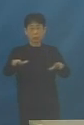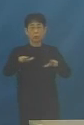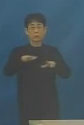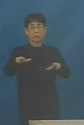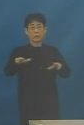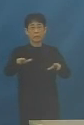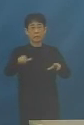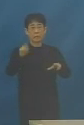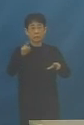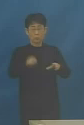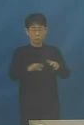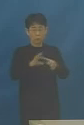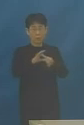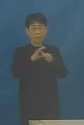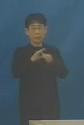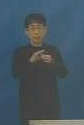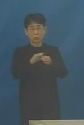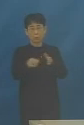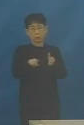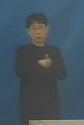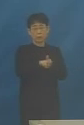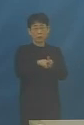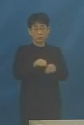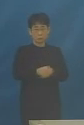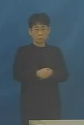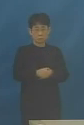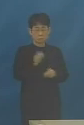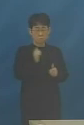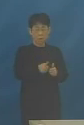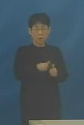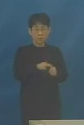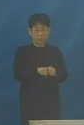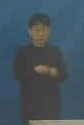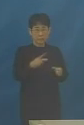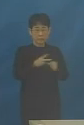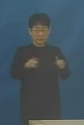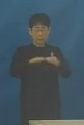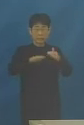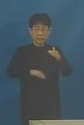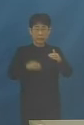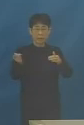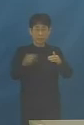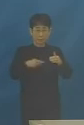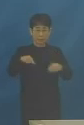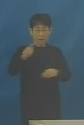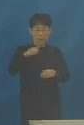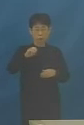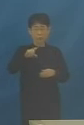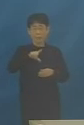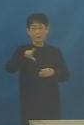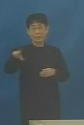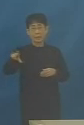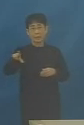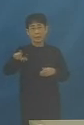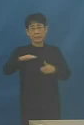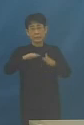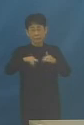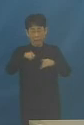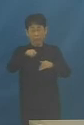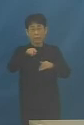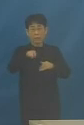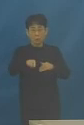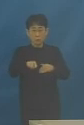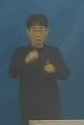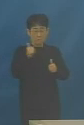てまあ雑則2年以下の懲役または100万円以下の罰金という罰則もつけて